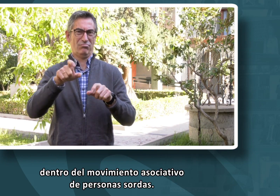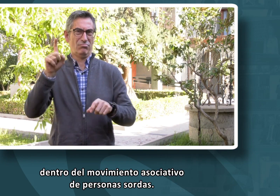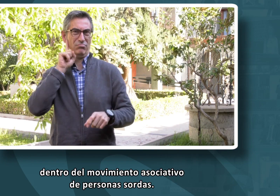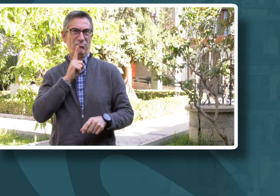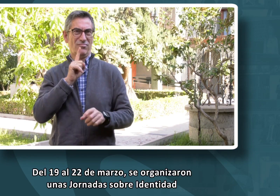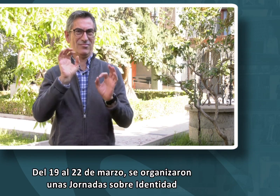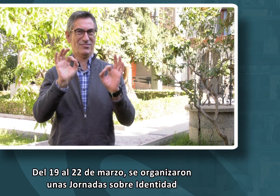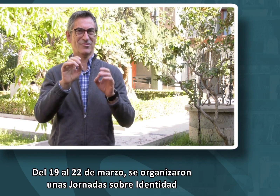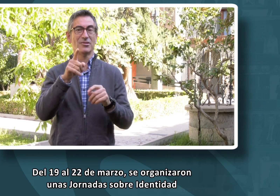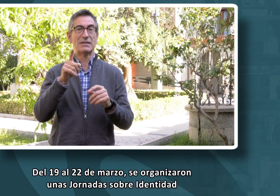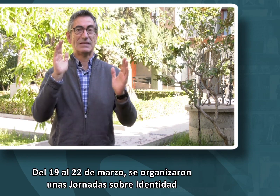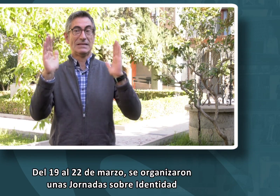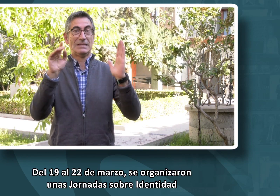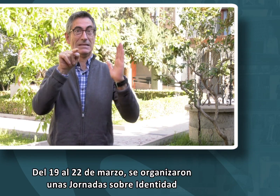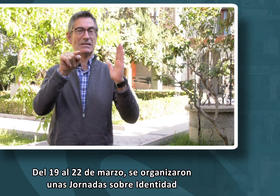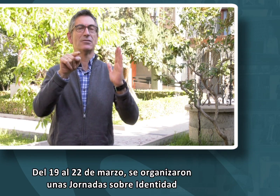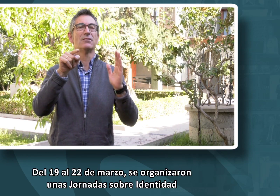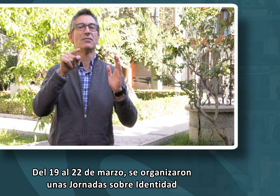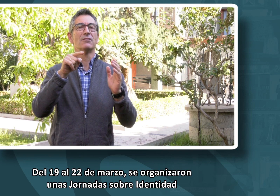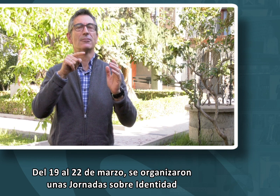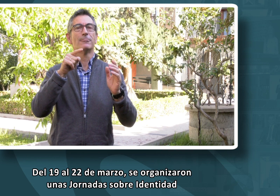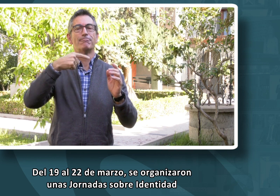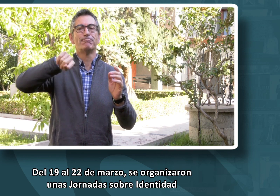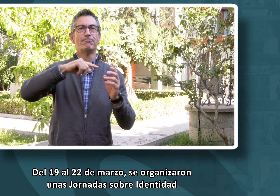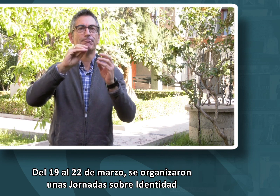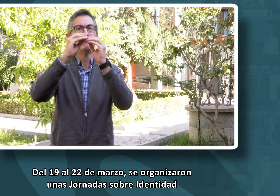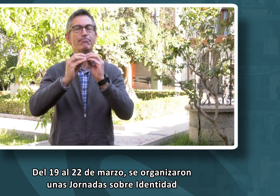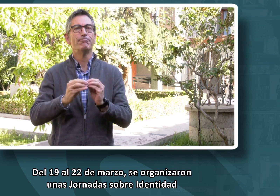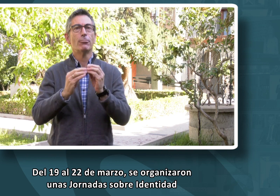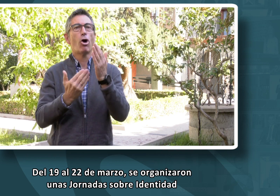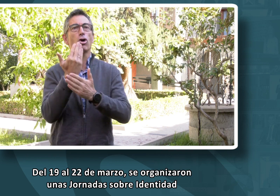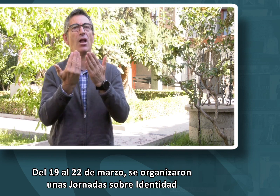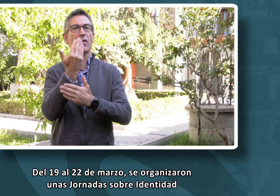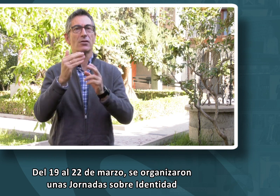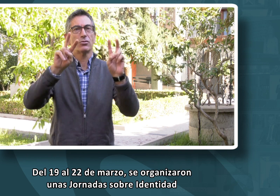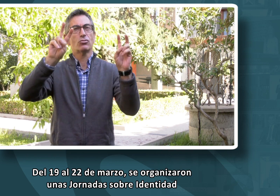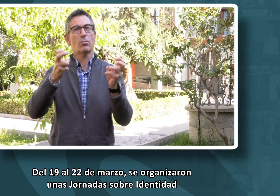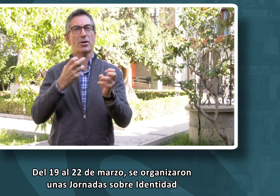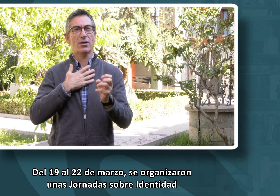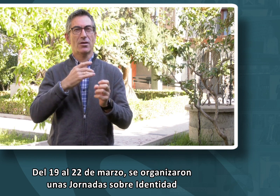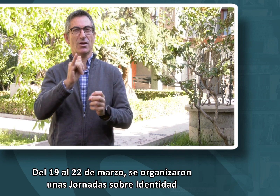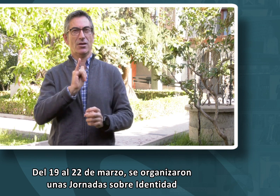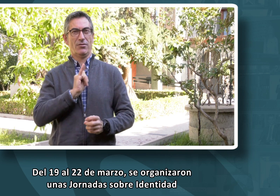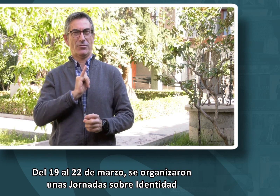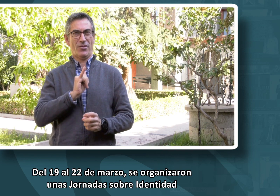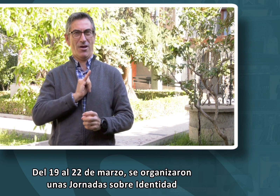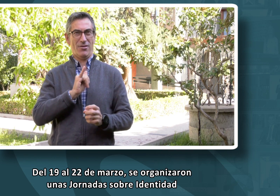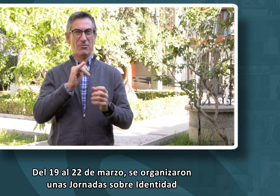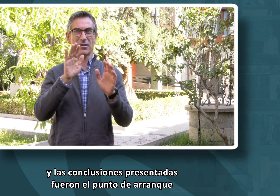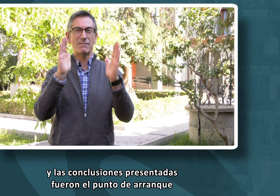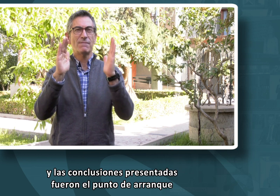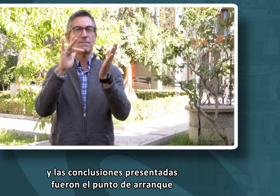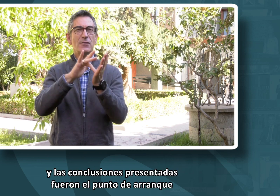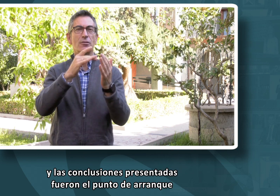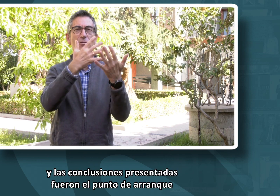movimiento asociativo. Del 19 al 22 de marzo se organizaron